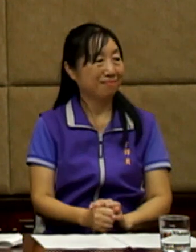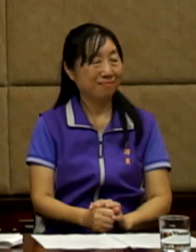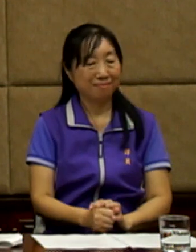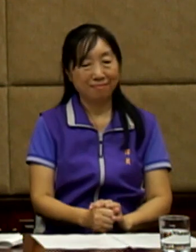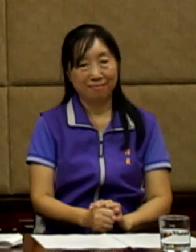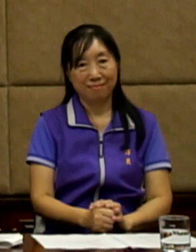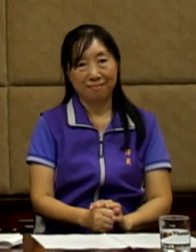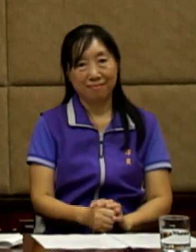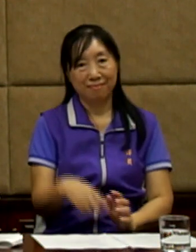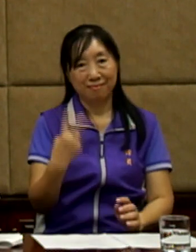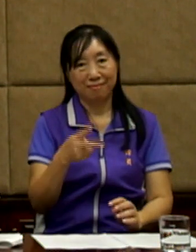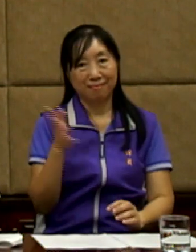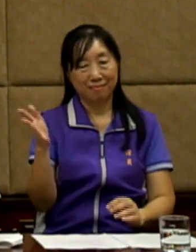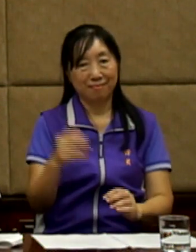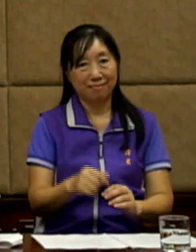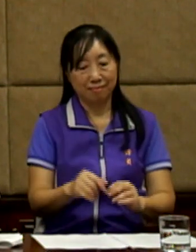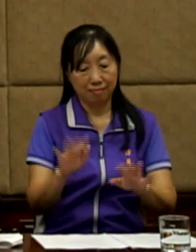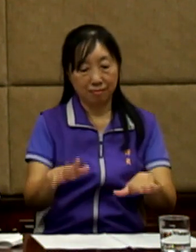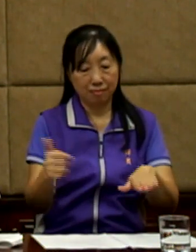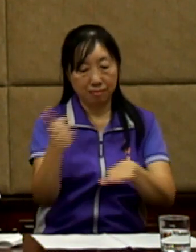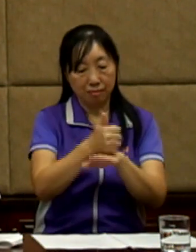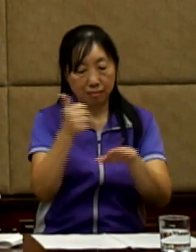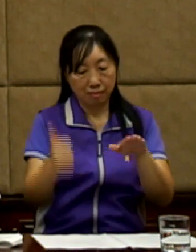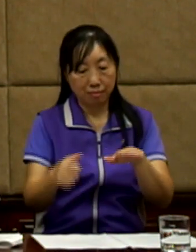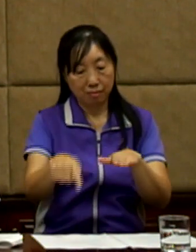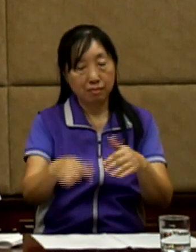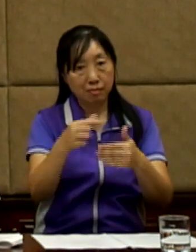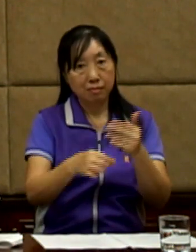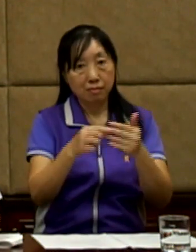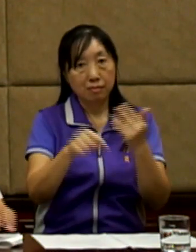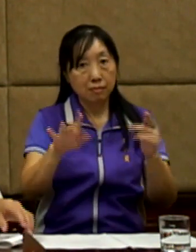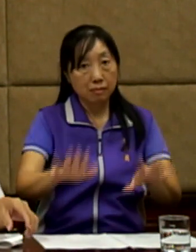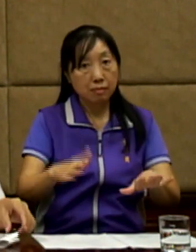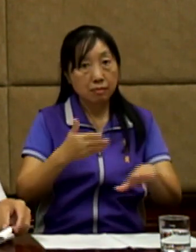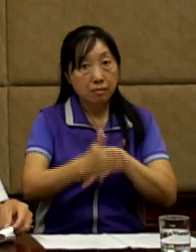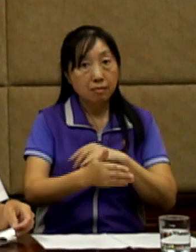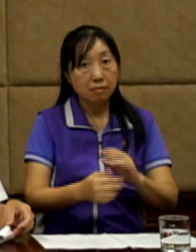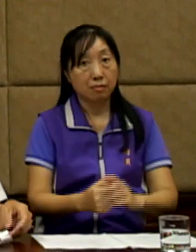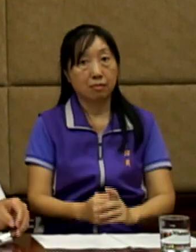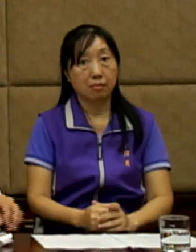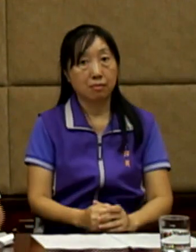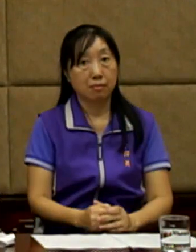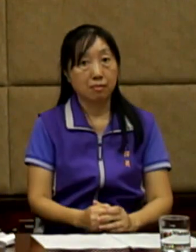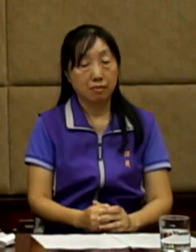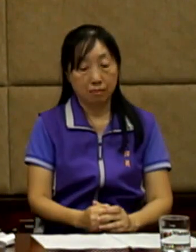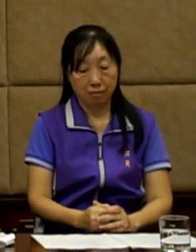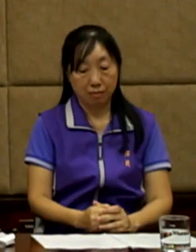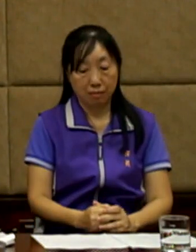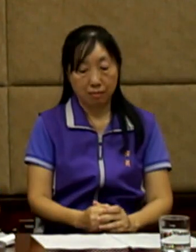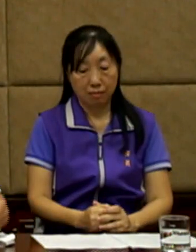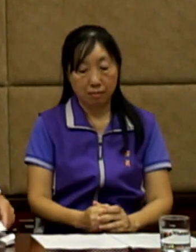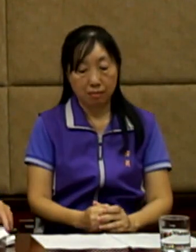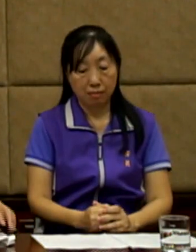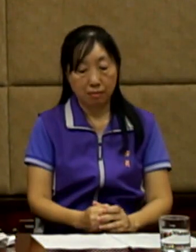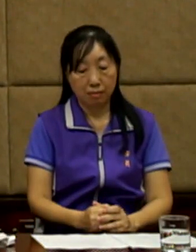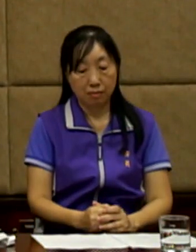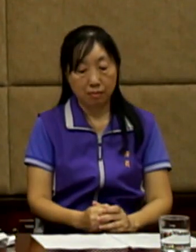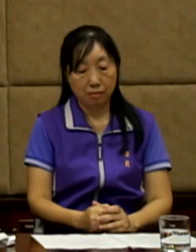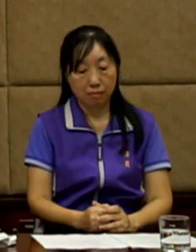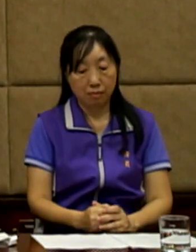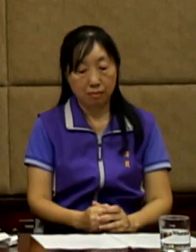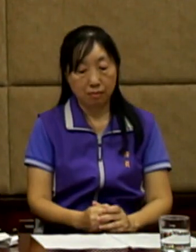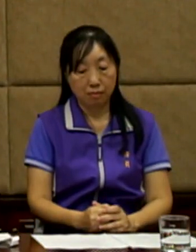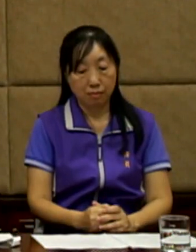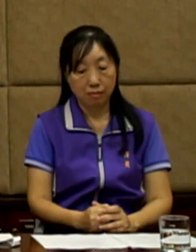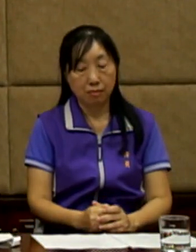对，所以我们现在这个就是今天通过嘛，那后续我们会叫希望业者就是能够什么时间点提出来